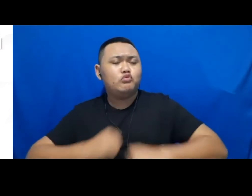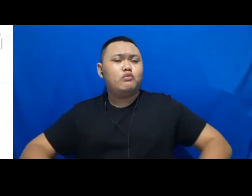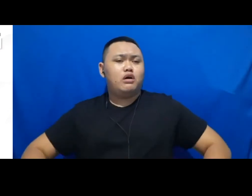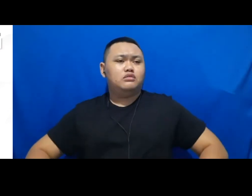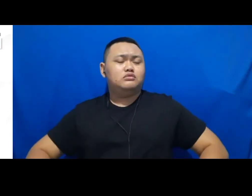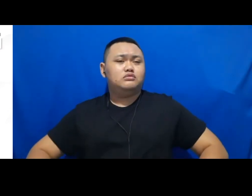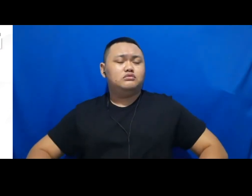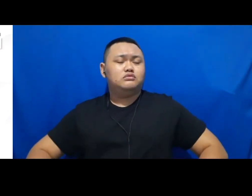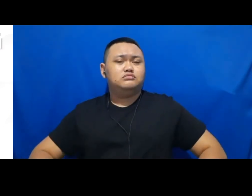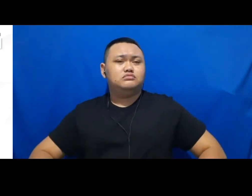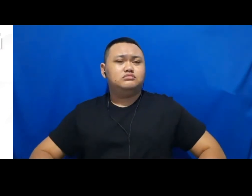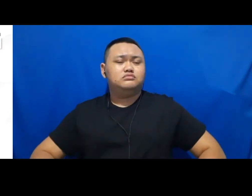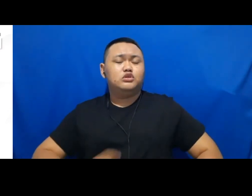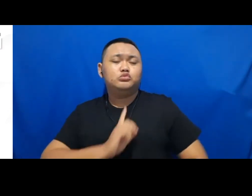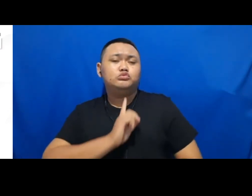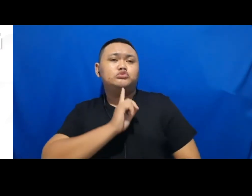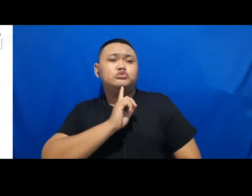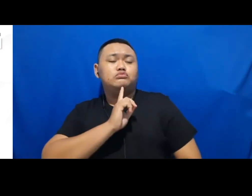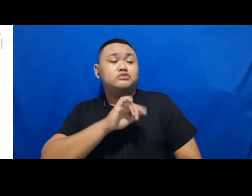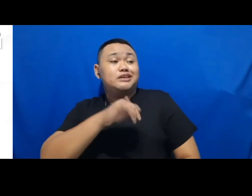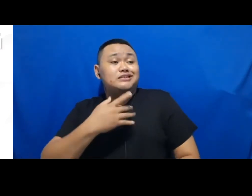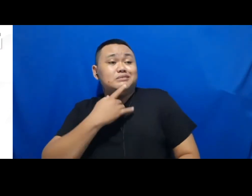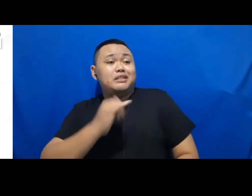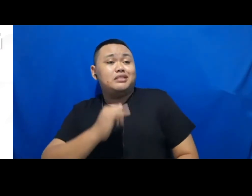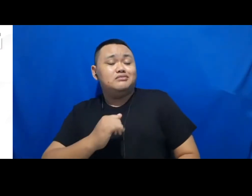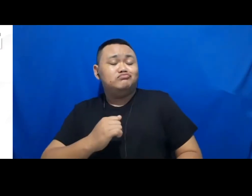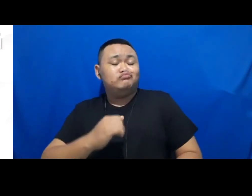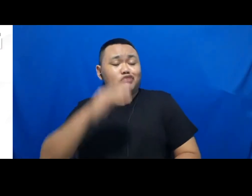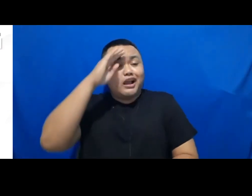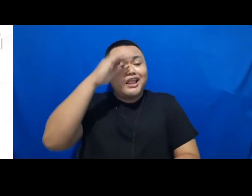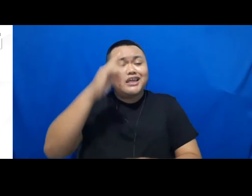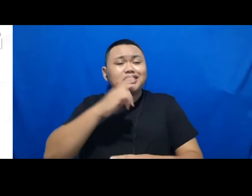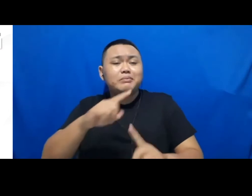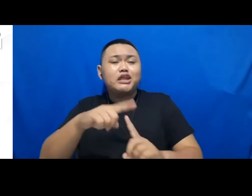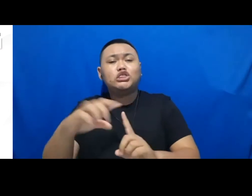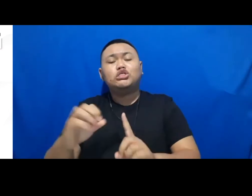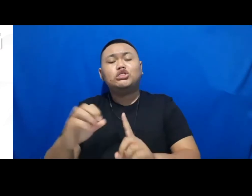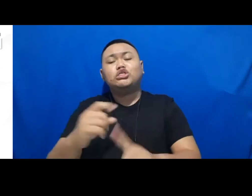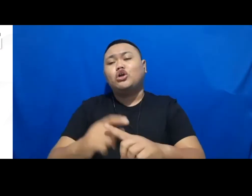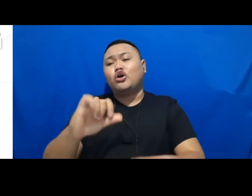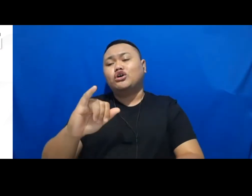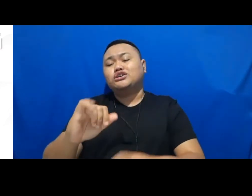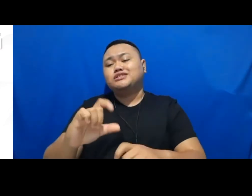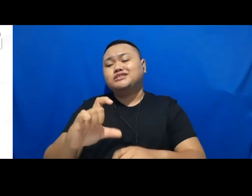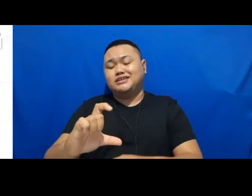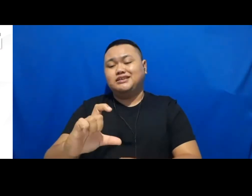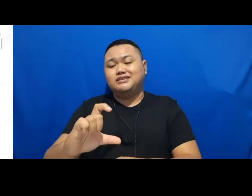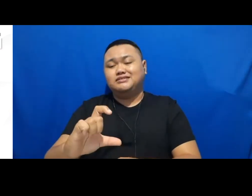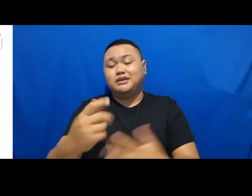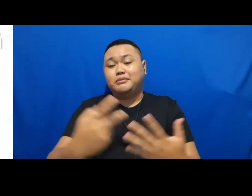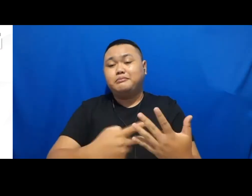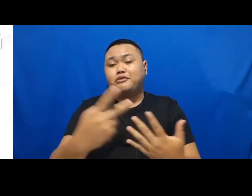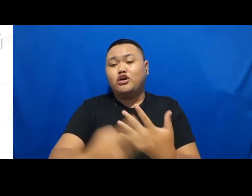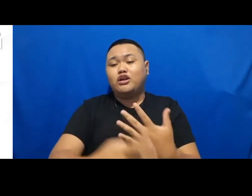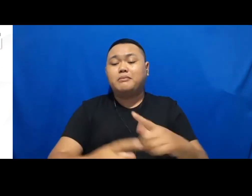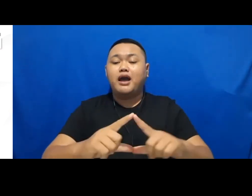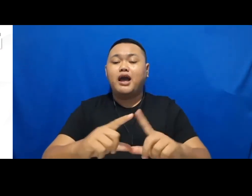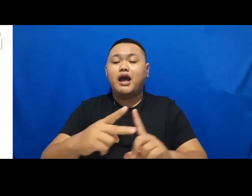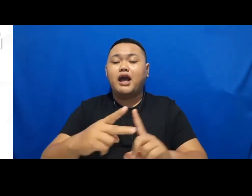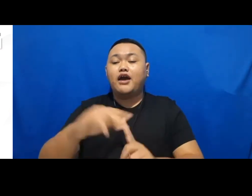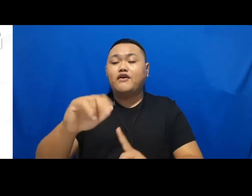setiap mata pelajaran maupun tugas pembelajaran. Kemudian pembiasaan berikutnya di luar mata pelajaran juga tidak kalah